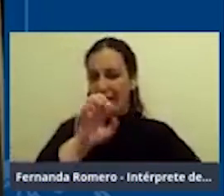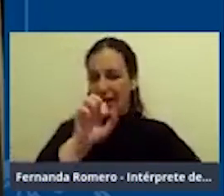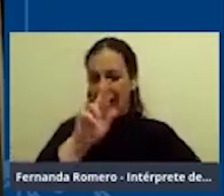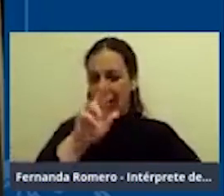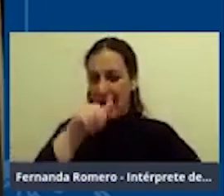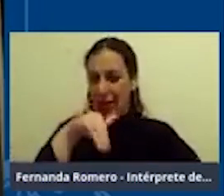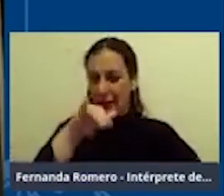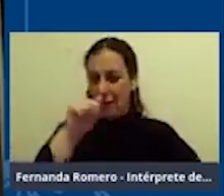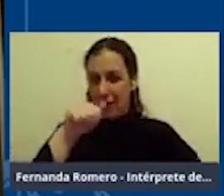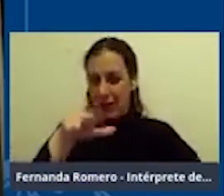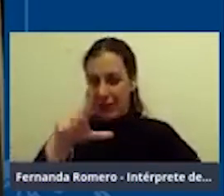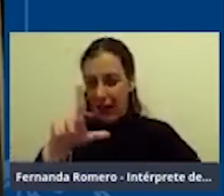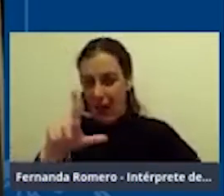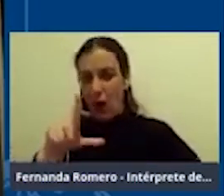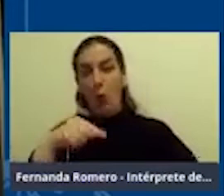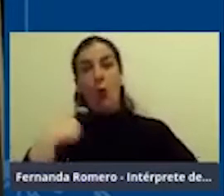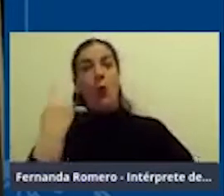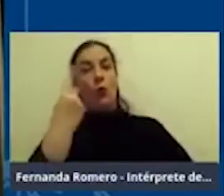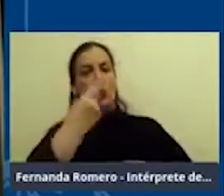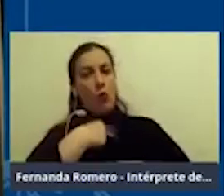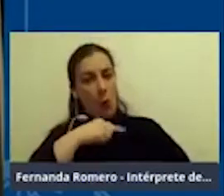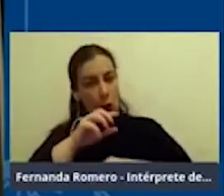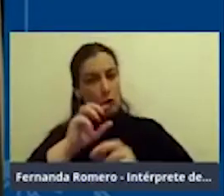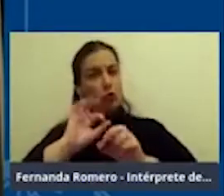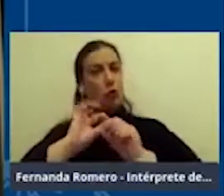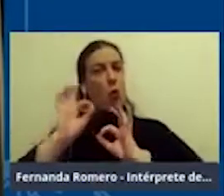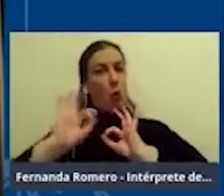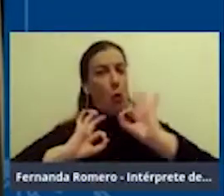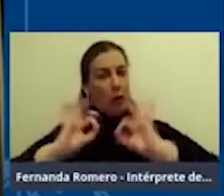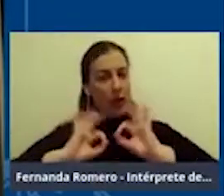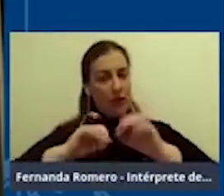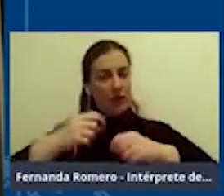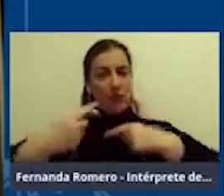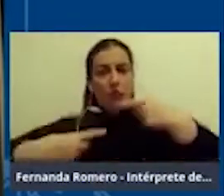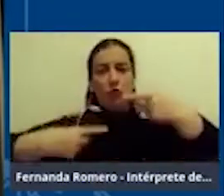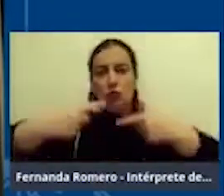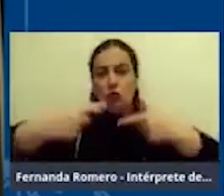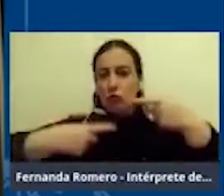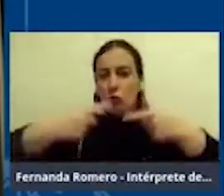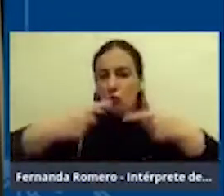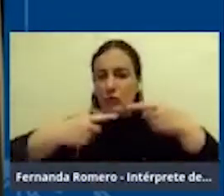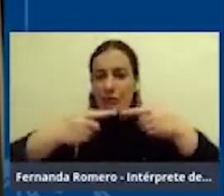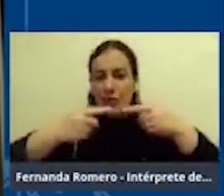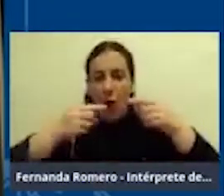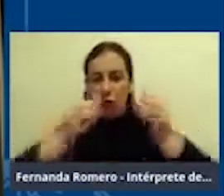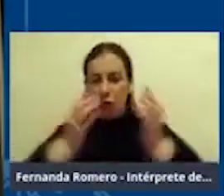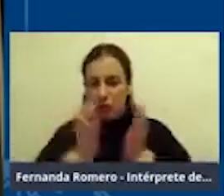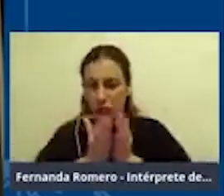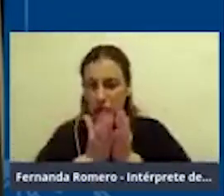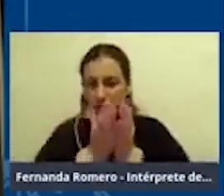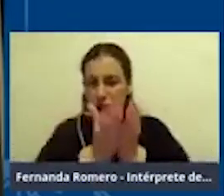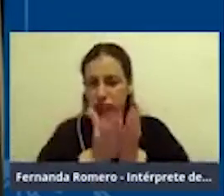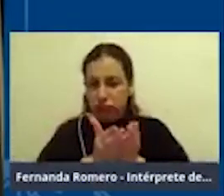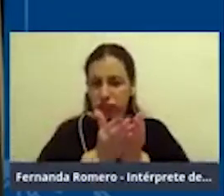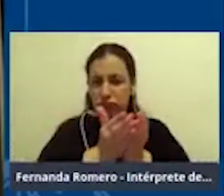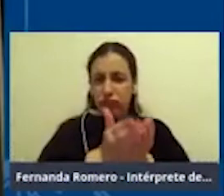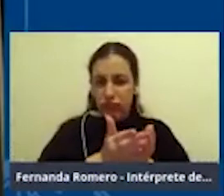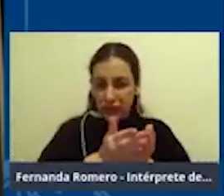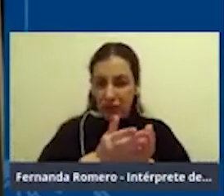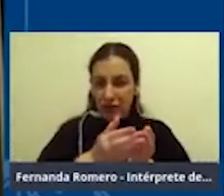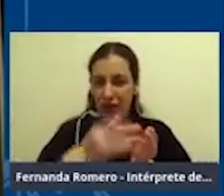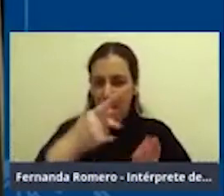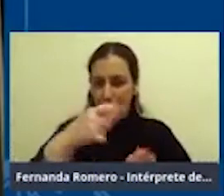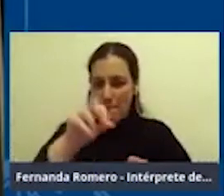nós organizamos um debate sobre os terminais portuários em Rio Grande, com o Fernando Estima, que é a autoridade portuária